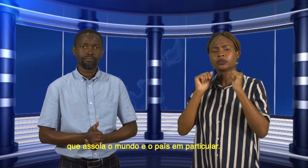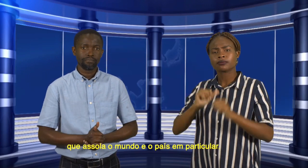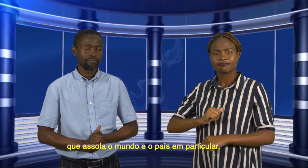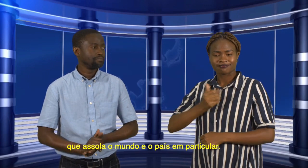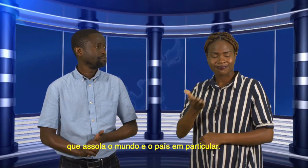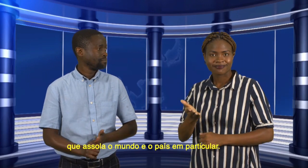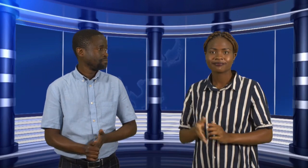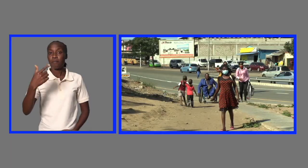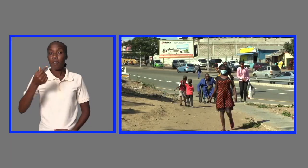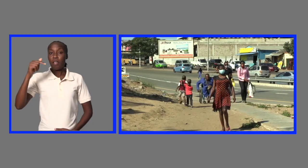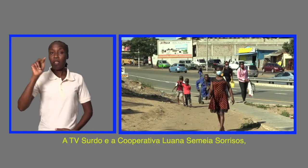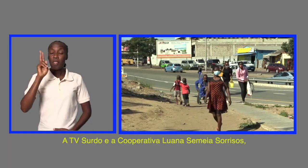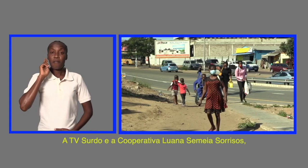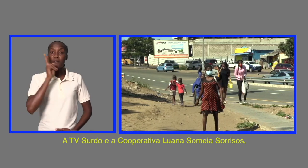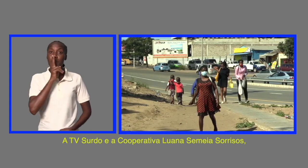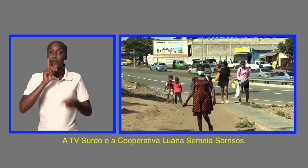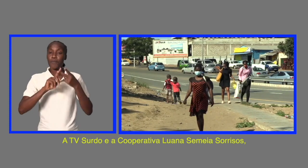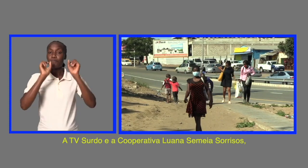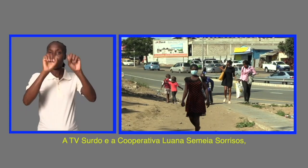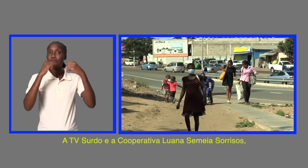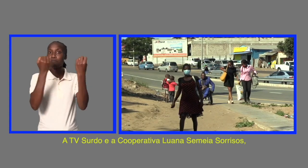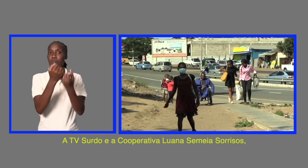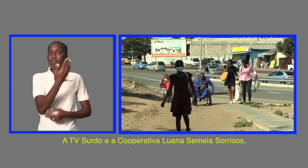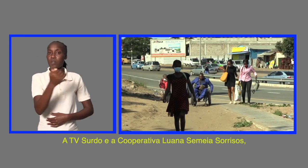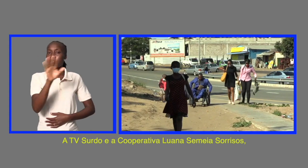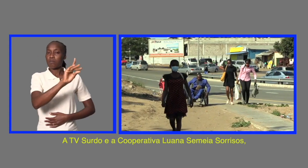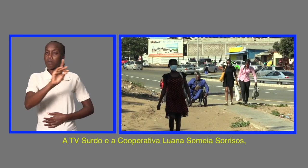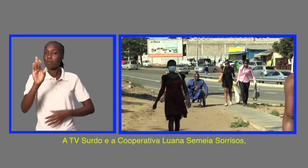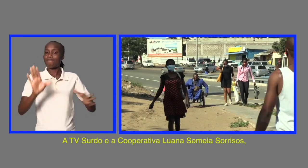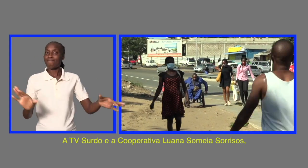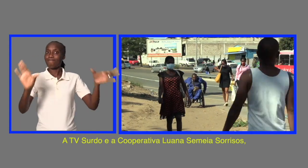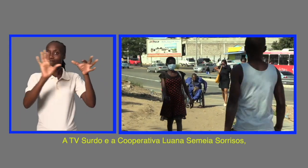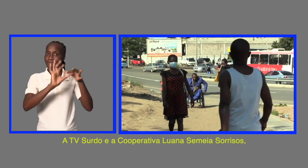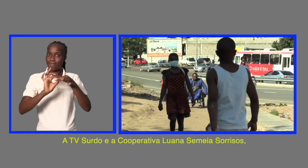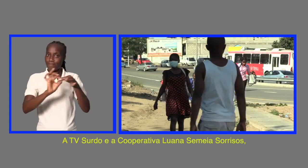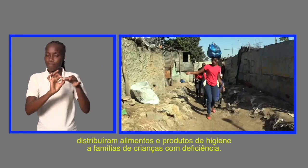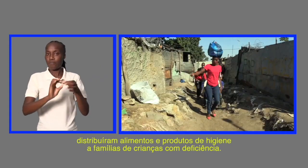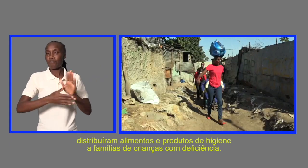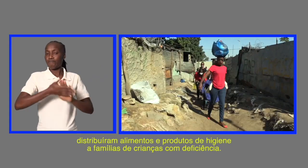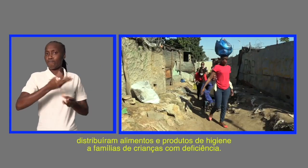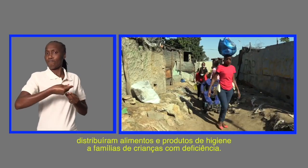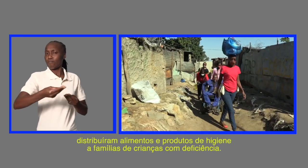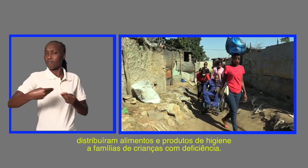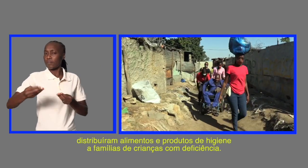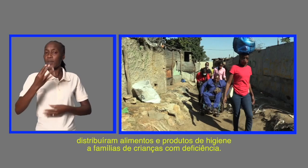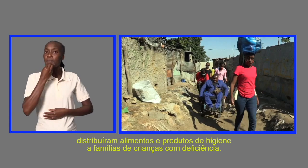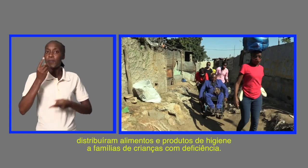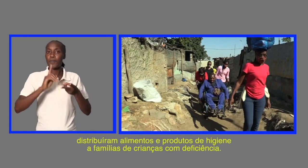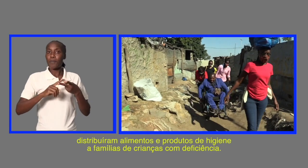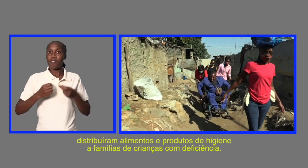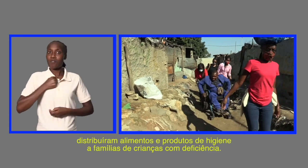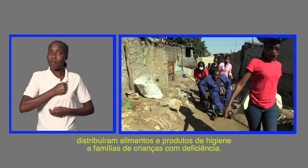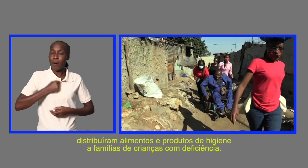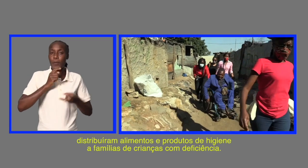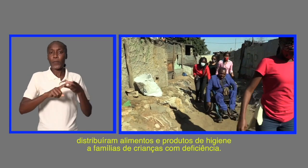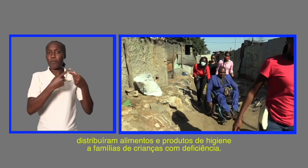país em particular. A TV Surdo, em parceria com a cooperativa Luana Semeia Sorrisos, distribuiu alimentos e